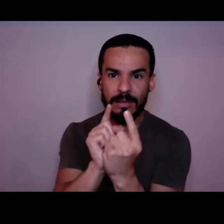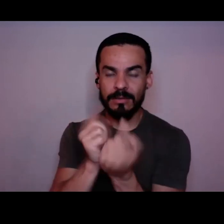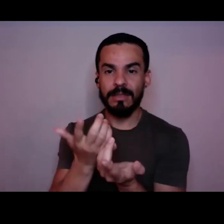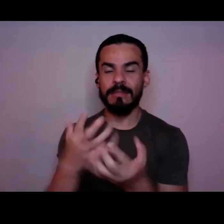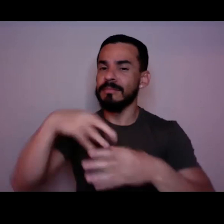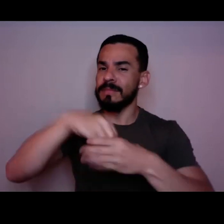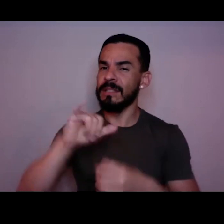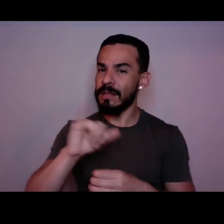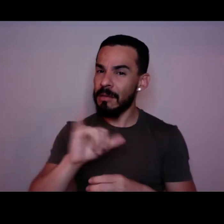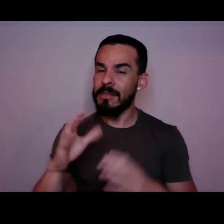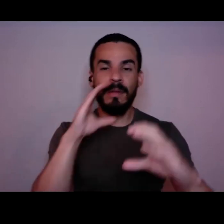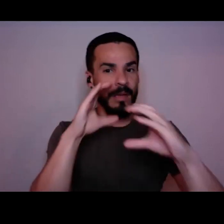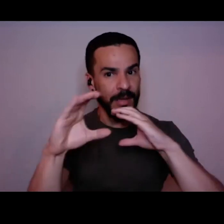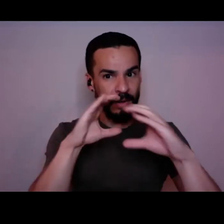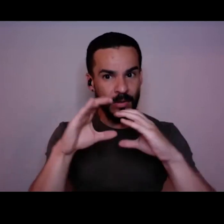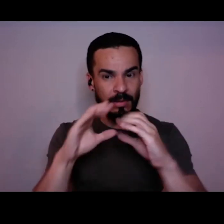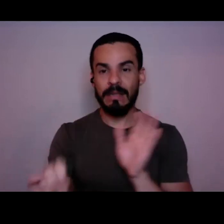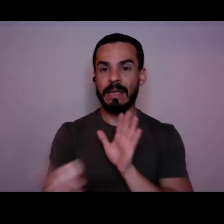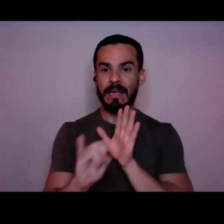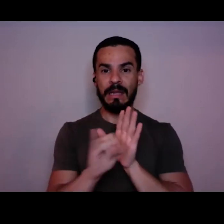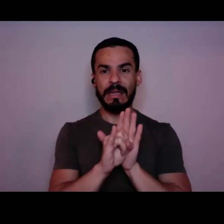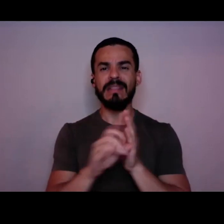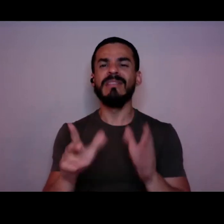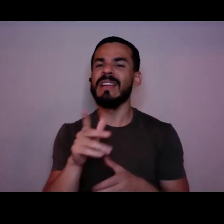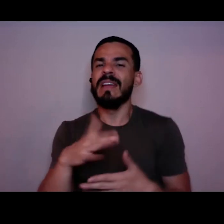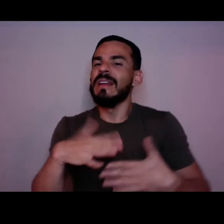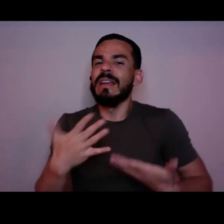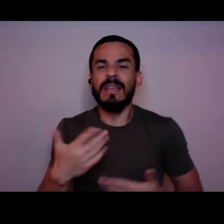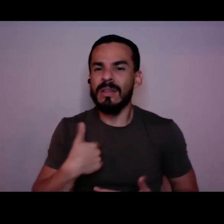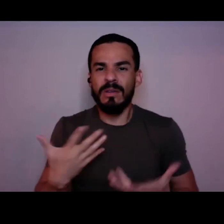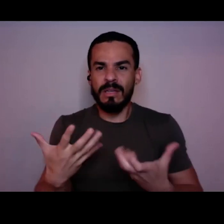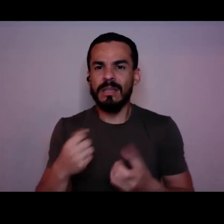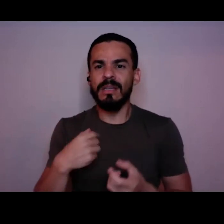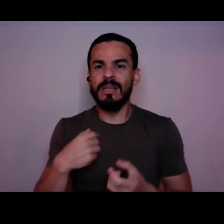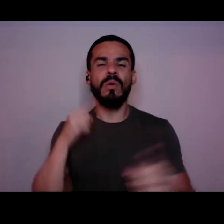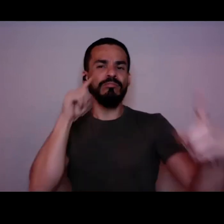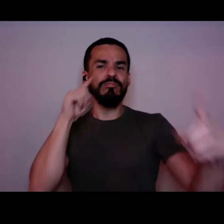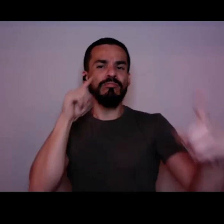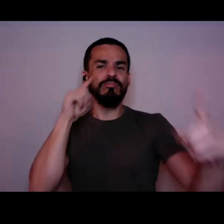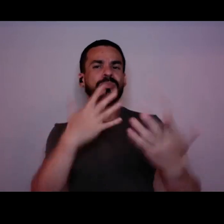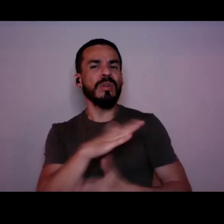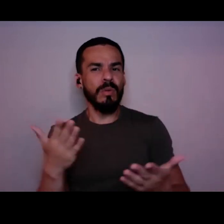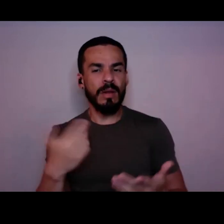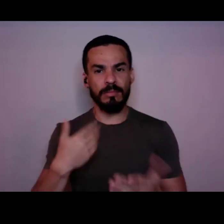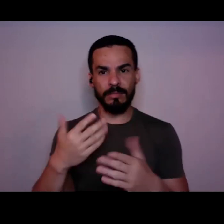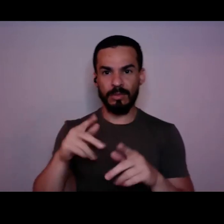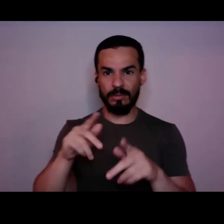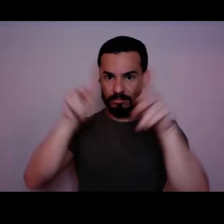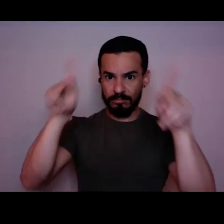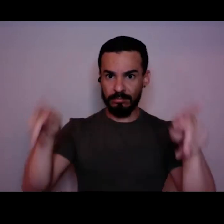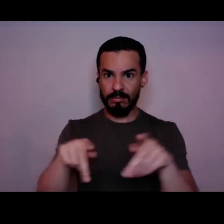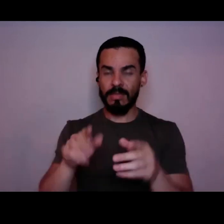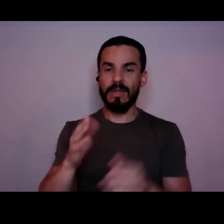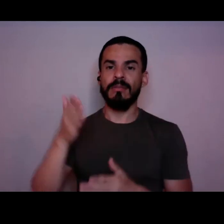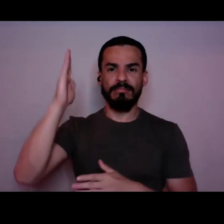de comunicarnos e identificar qué es lo que quiero y hacia dónde voy voy a compartirles una